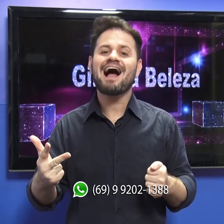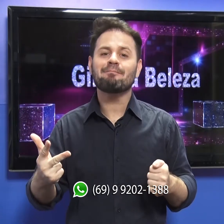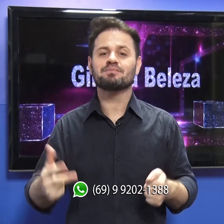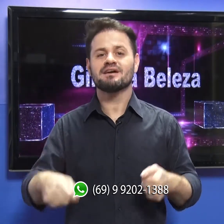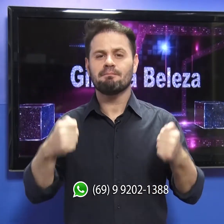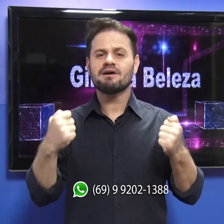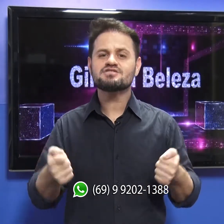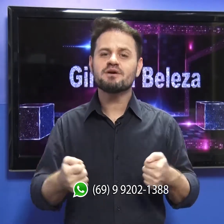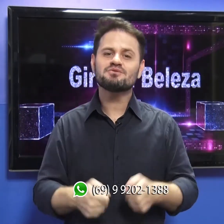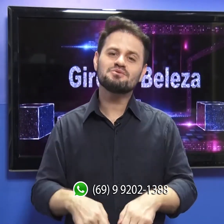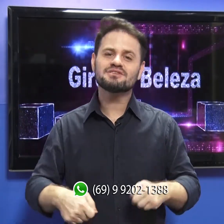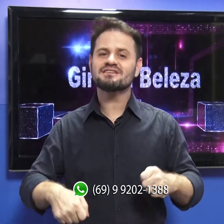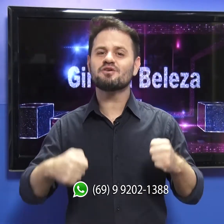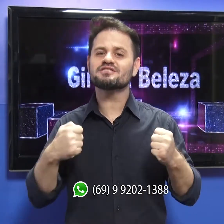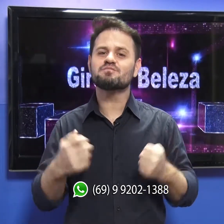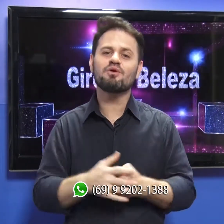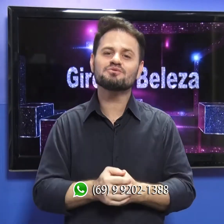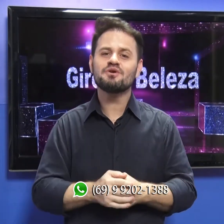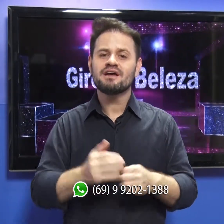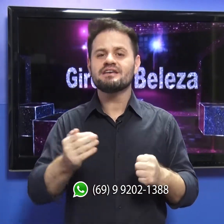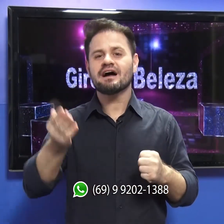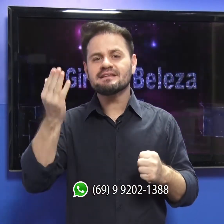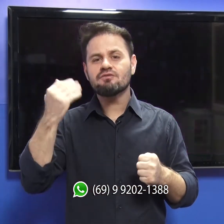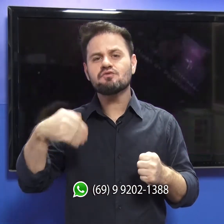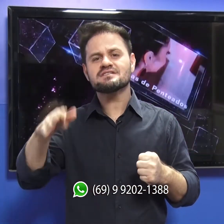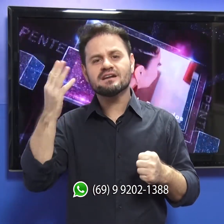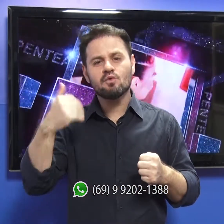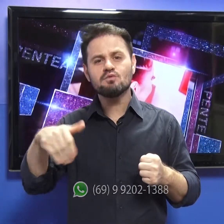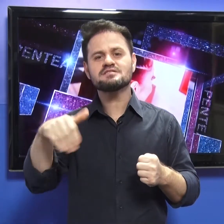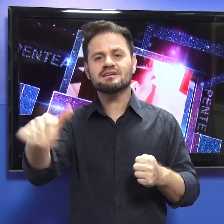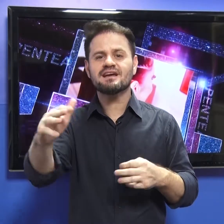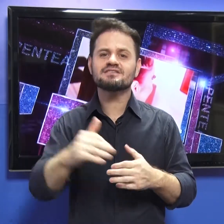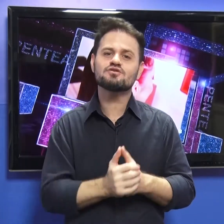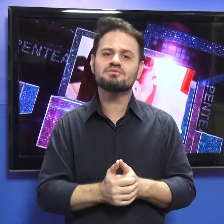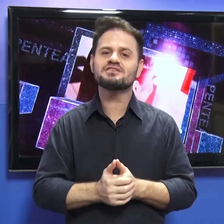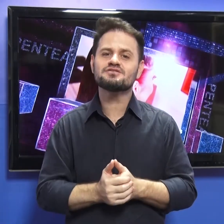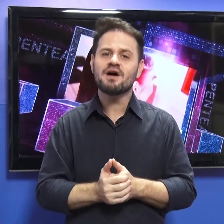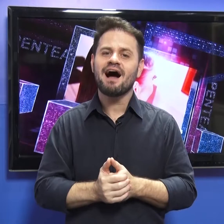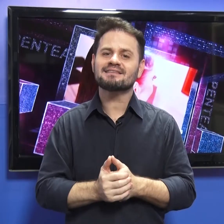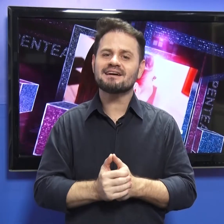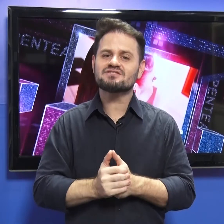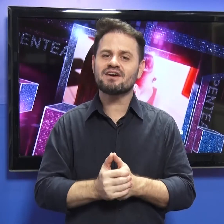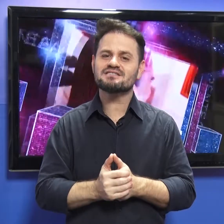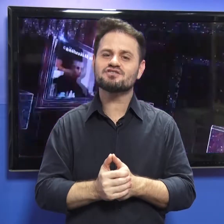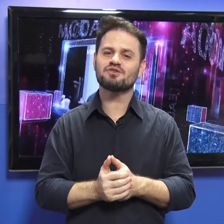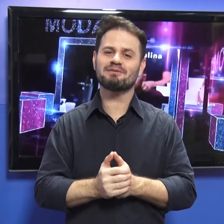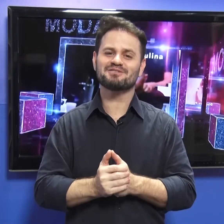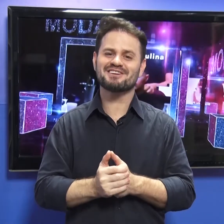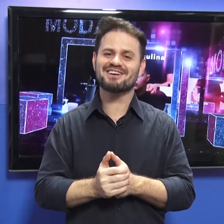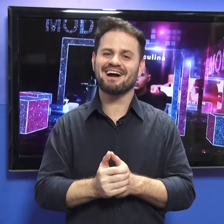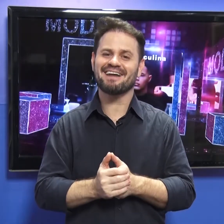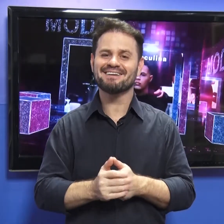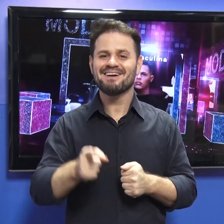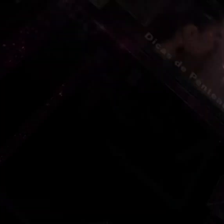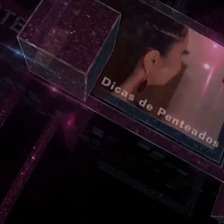mande perguntas que eu respondo e ainda vou fazer algumas matérias sobre isso até as festas de formatura chegarem